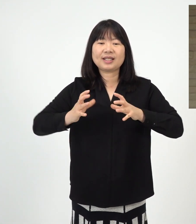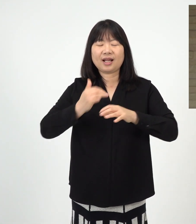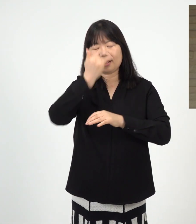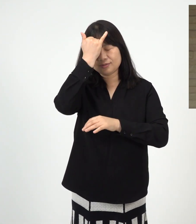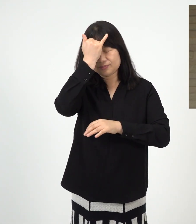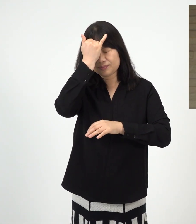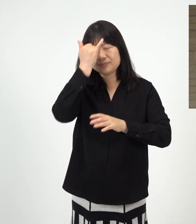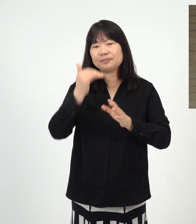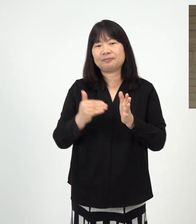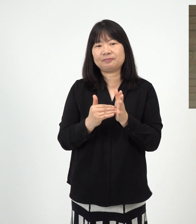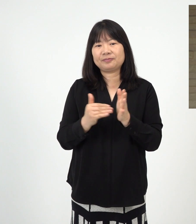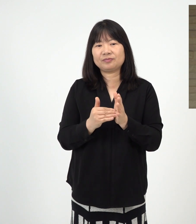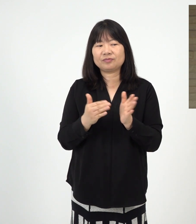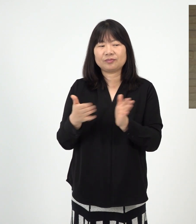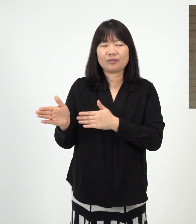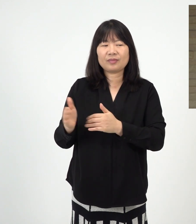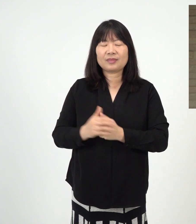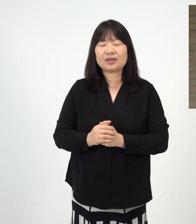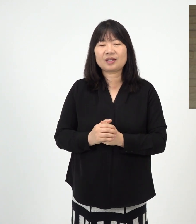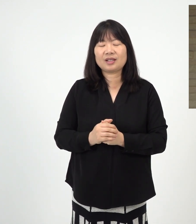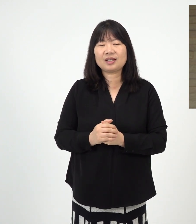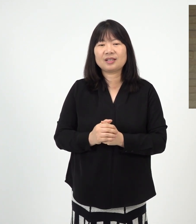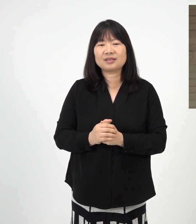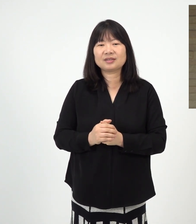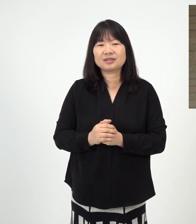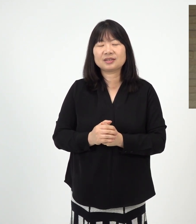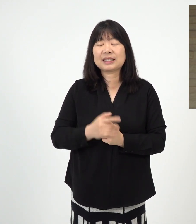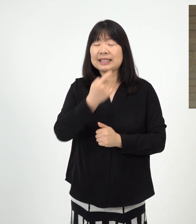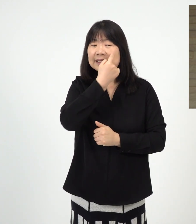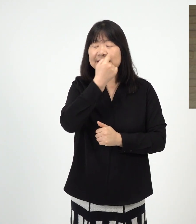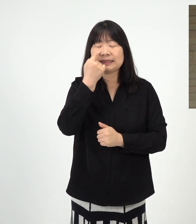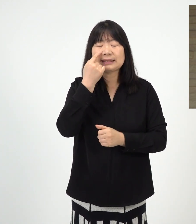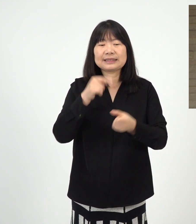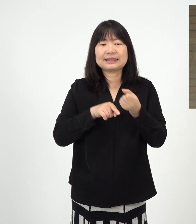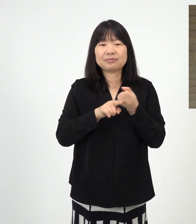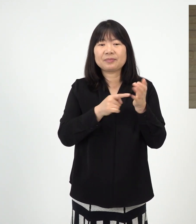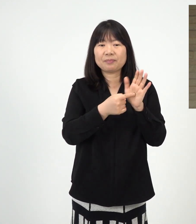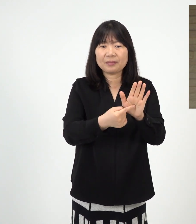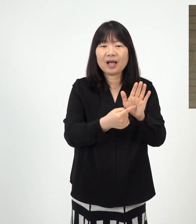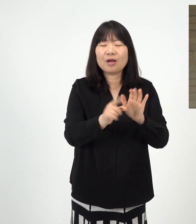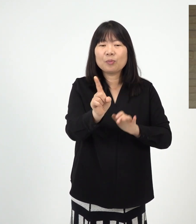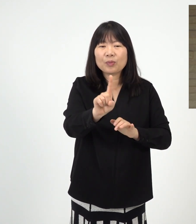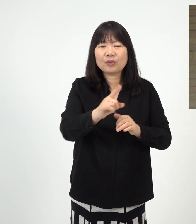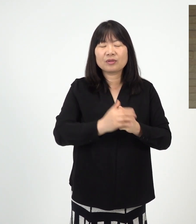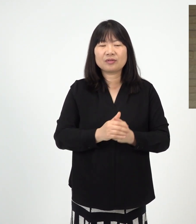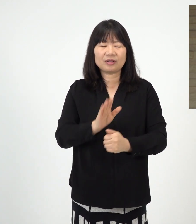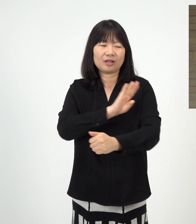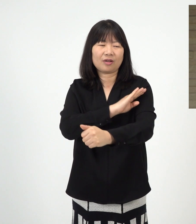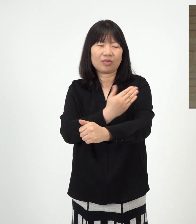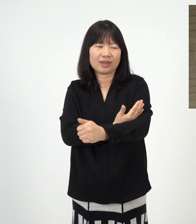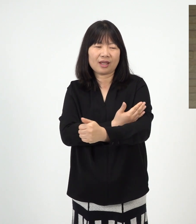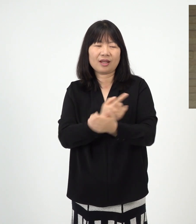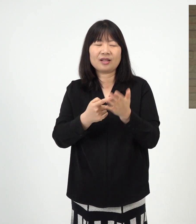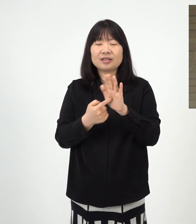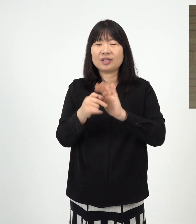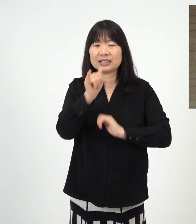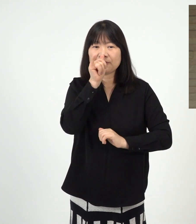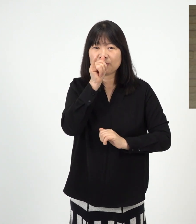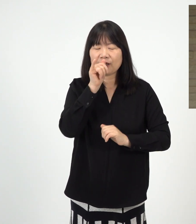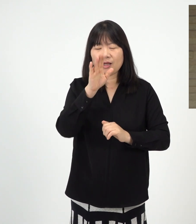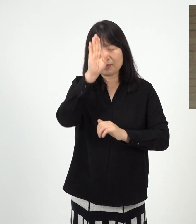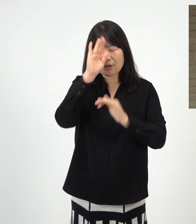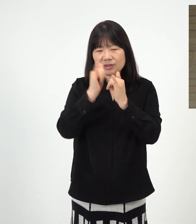윤리예요. 그리고 그 실증적인 의미로서 이제 권세를 드러냈어요.